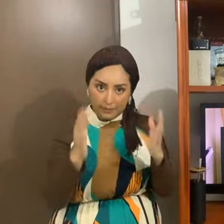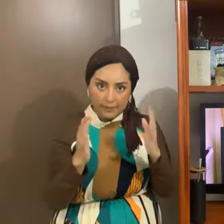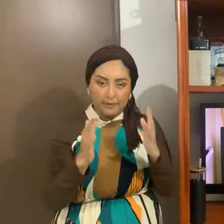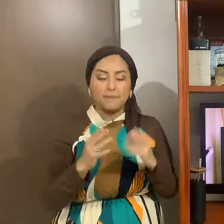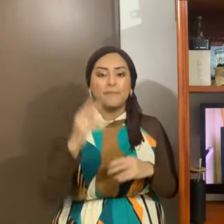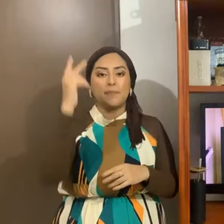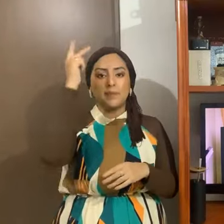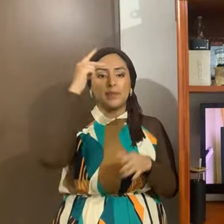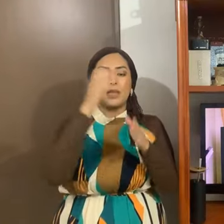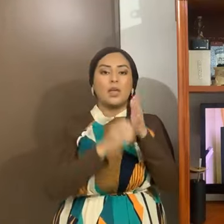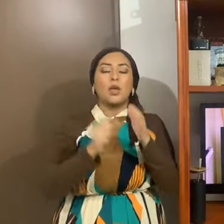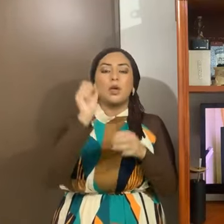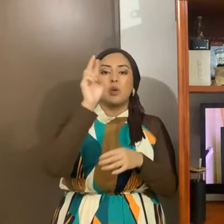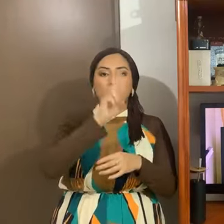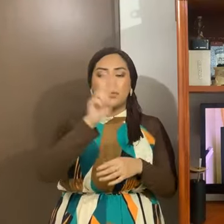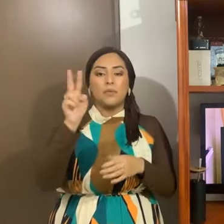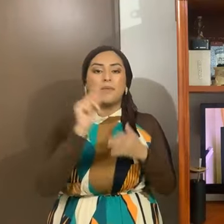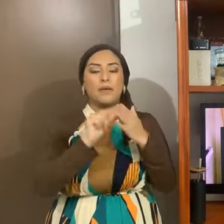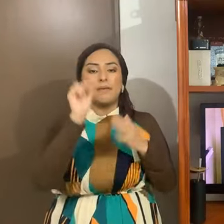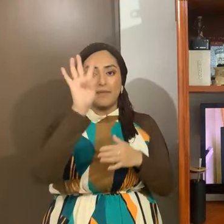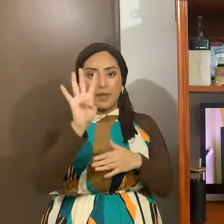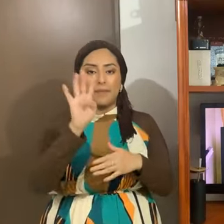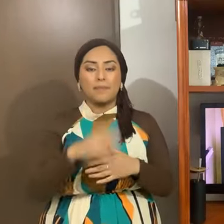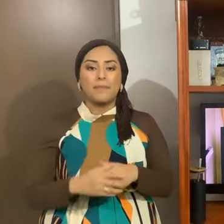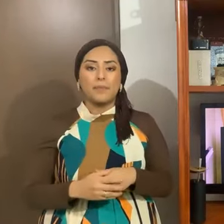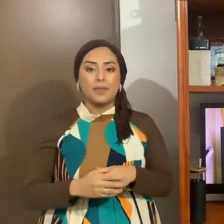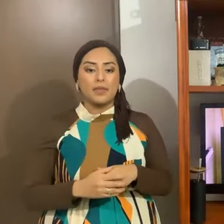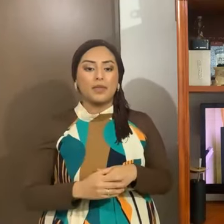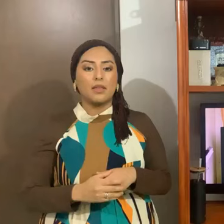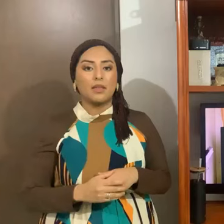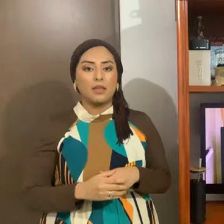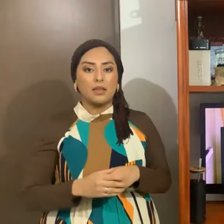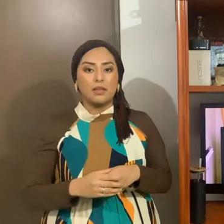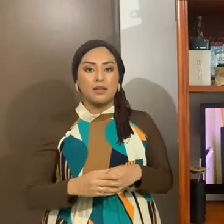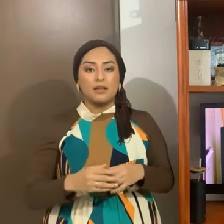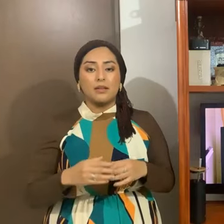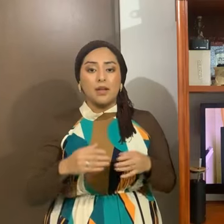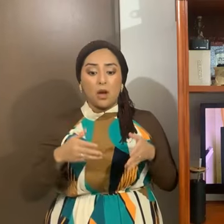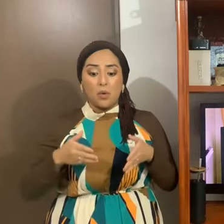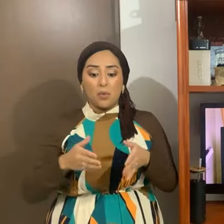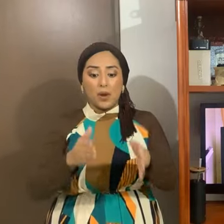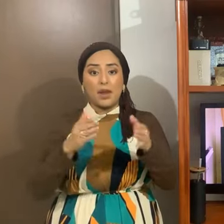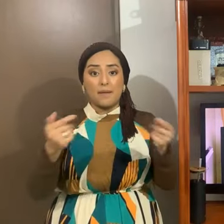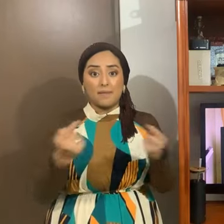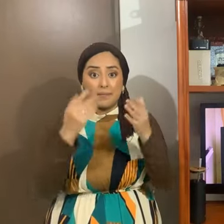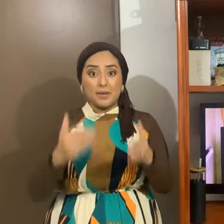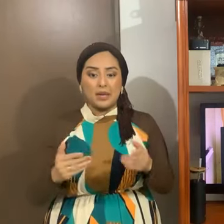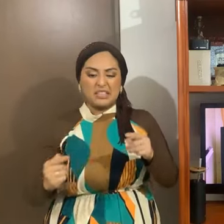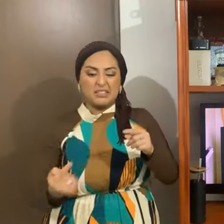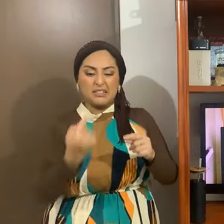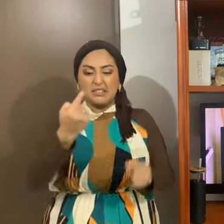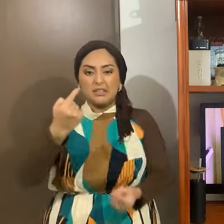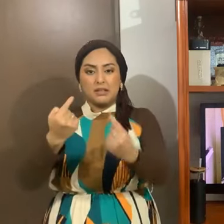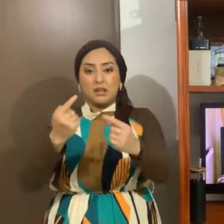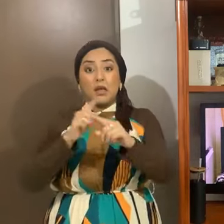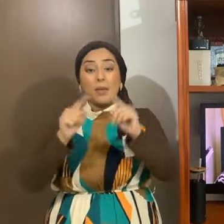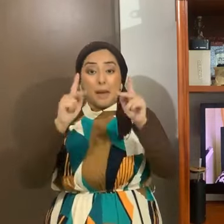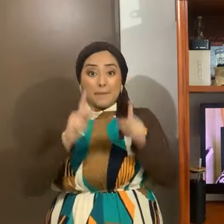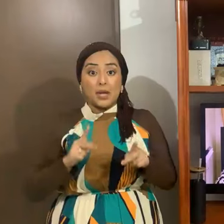Proverbios 22, verso 5. Espinos y lazos hay en el camino del perverso. El que guarda su alma